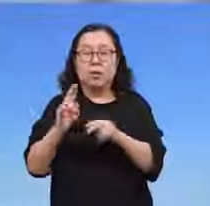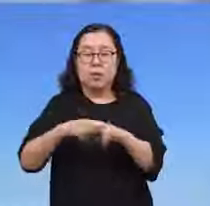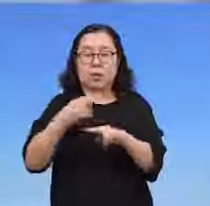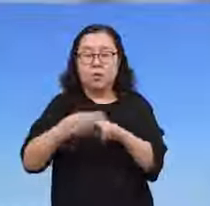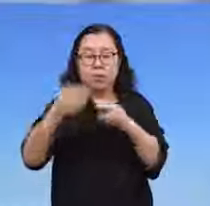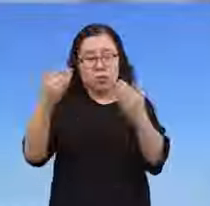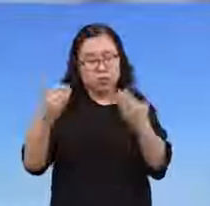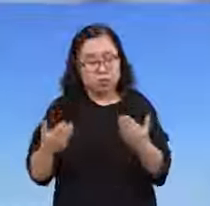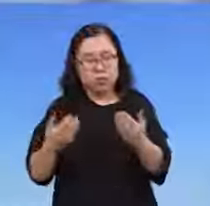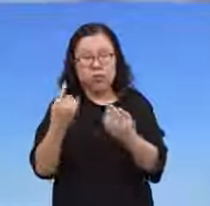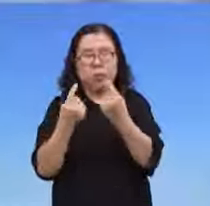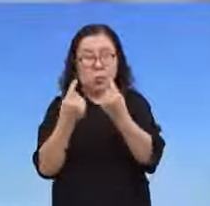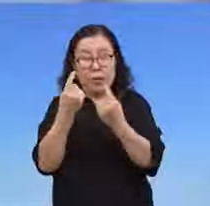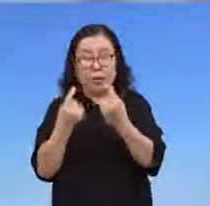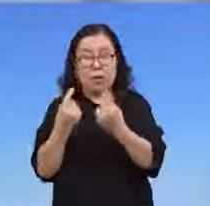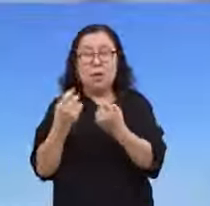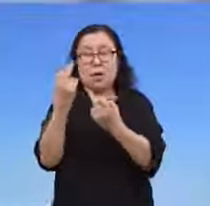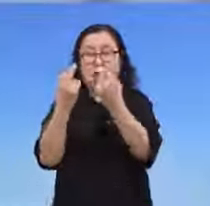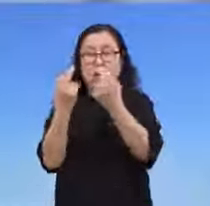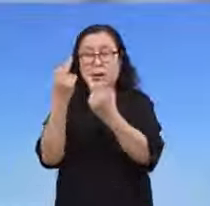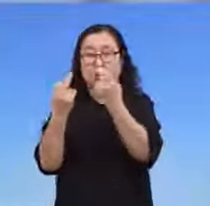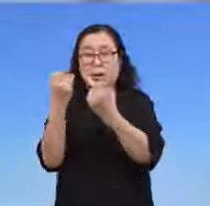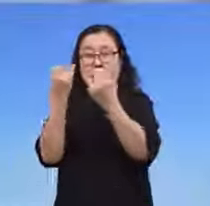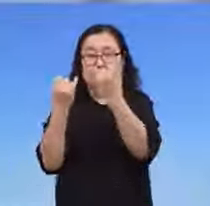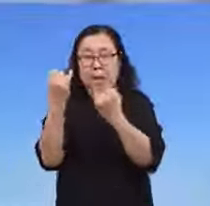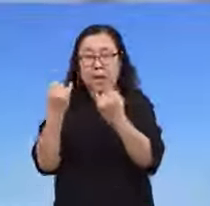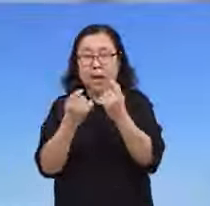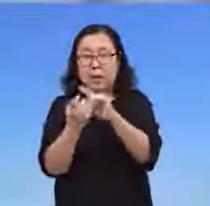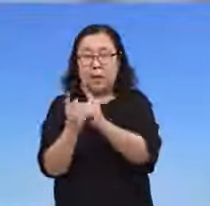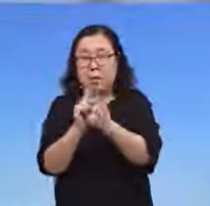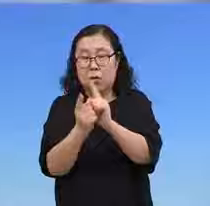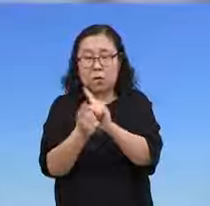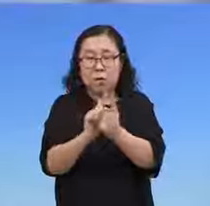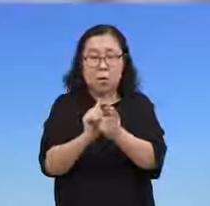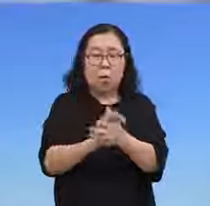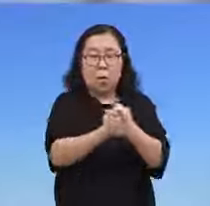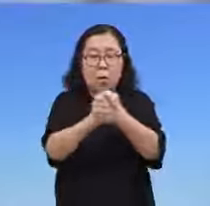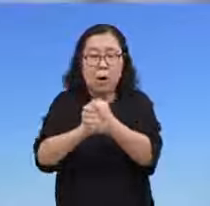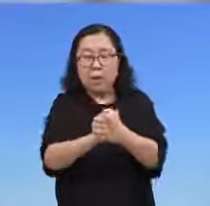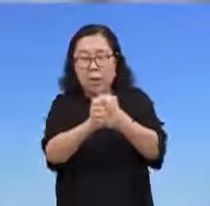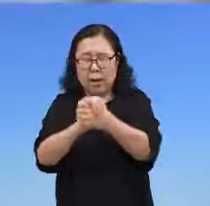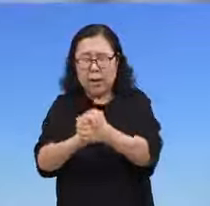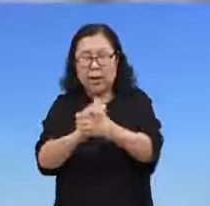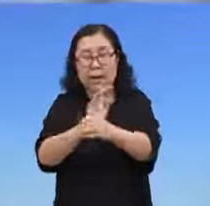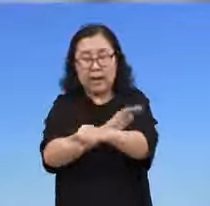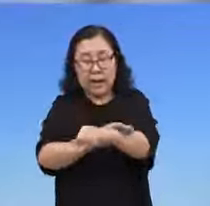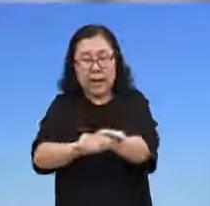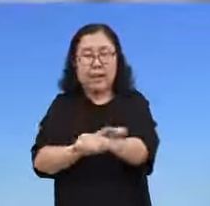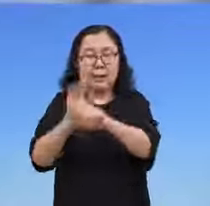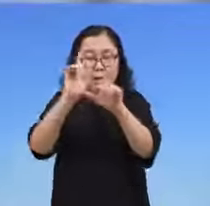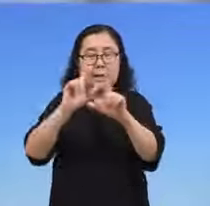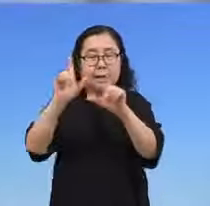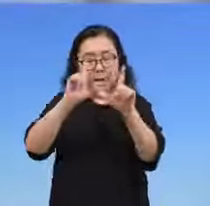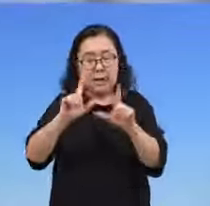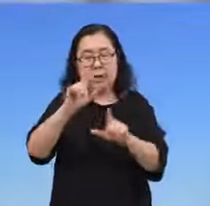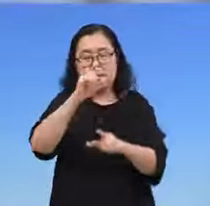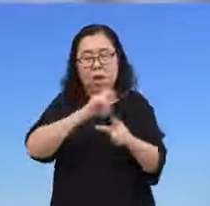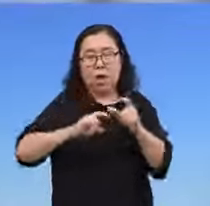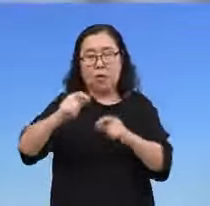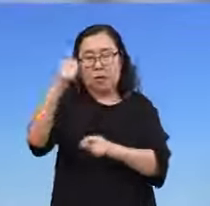고맙고 고마운 게 자기들끼리 잘 지내는 거예요. 자기들끼리 뭐 다른 거 다 필요 없습니다. 니들끼리 잘 지내면 좋겠다.